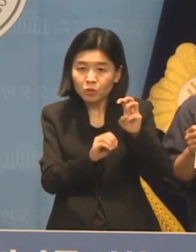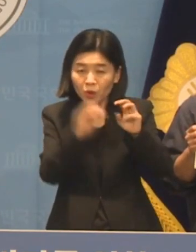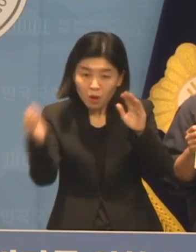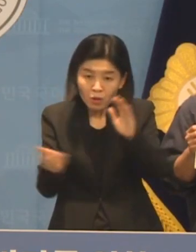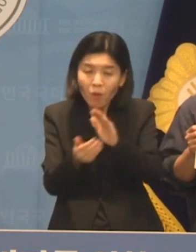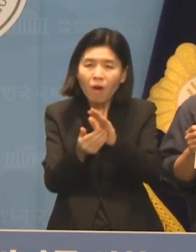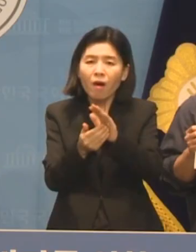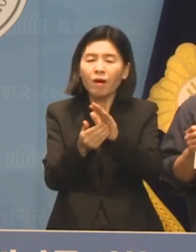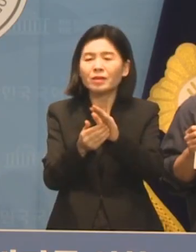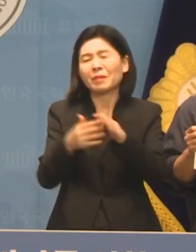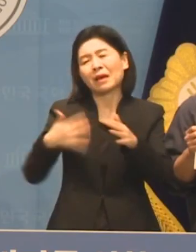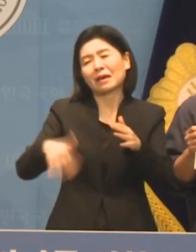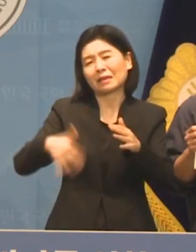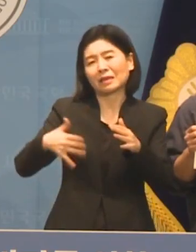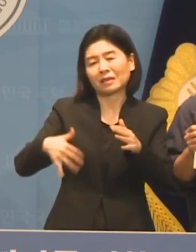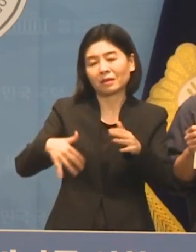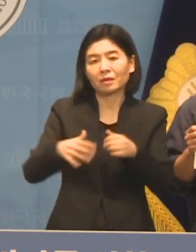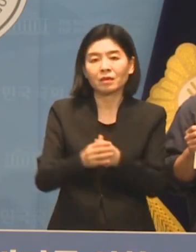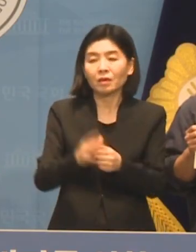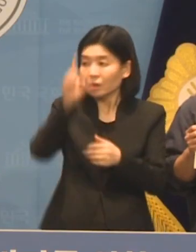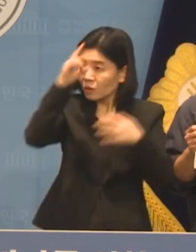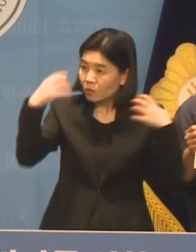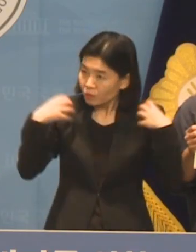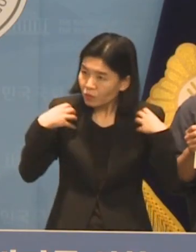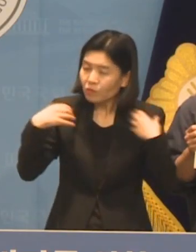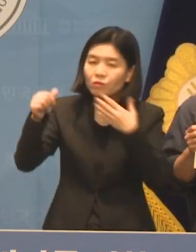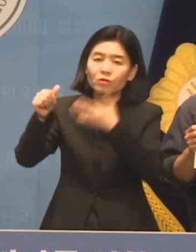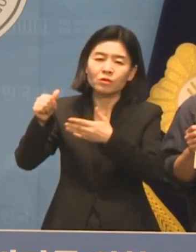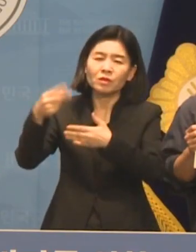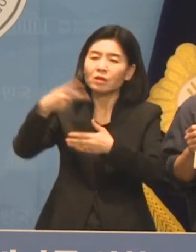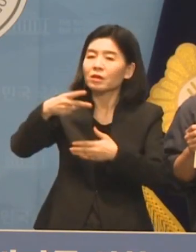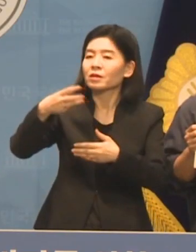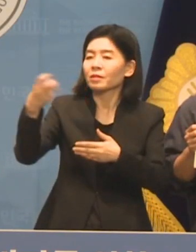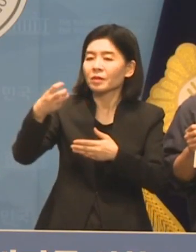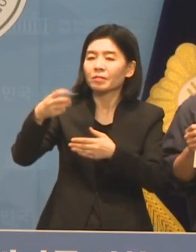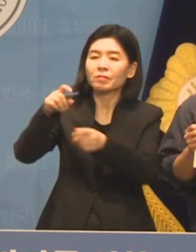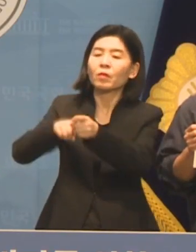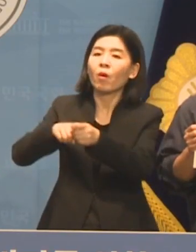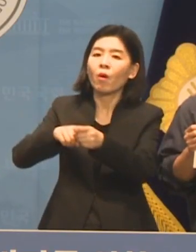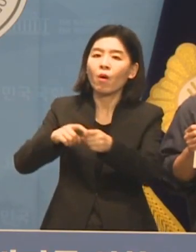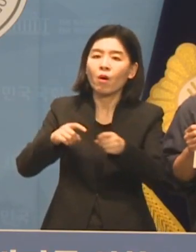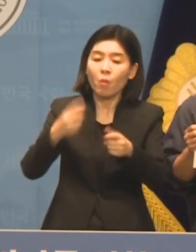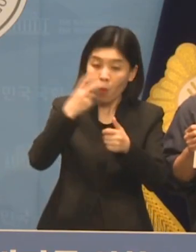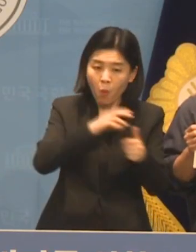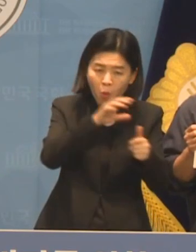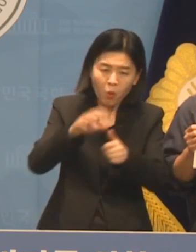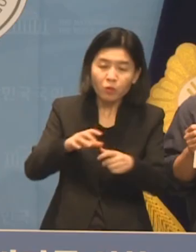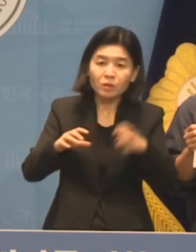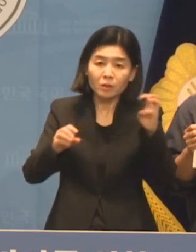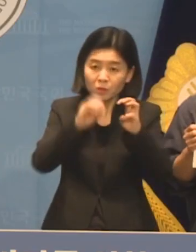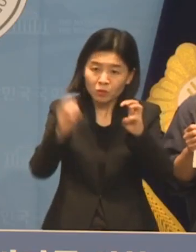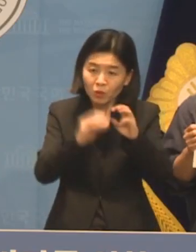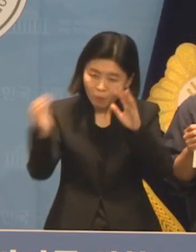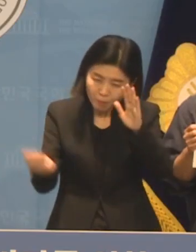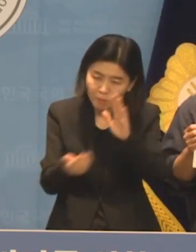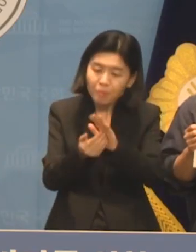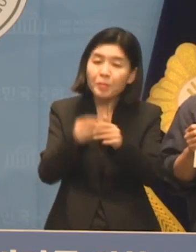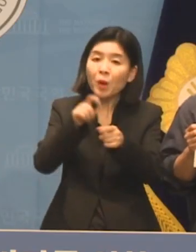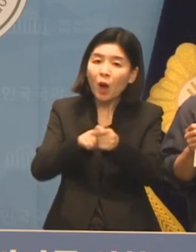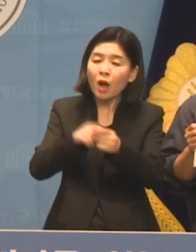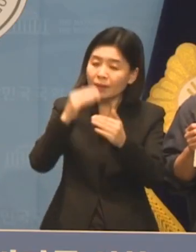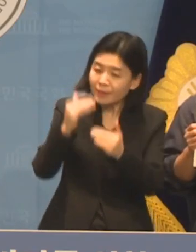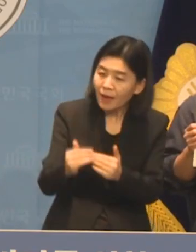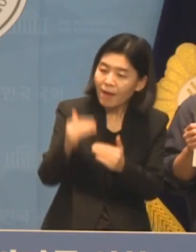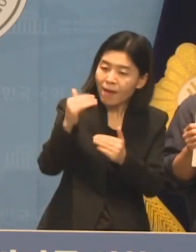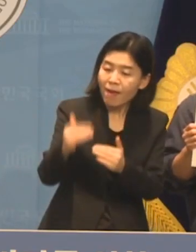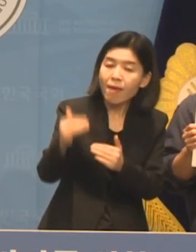요원해 보입니다. 따라서 정부는 2030년까지 해양보호구역 30% 달성을 위한 보다 구체적이고 단계적인